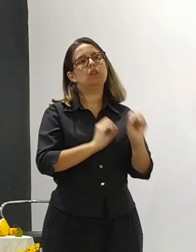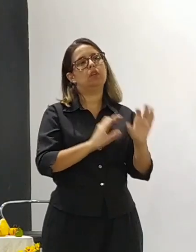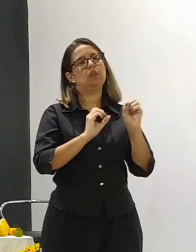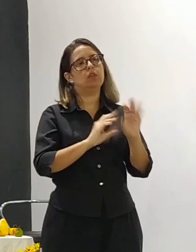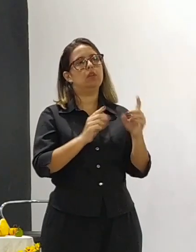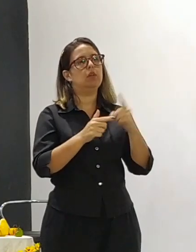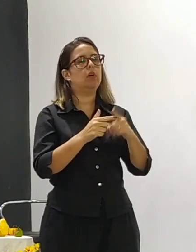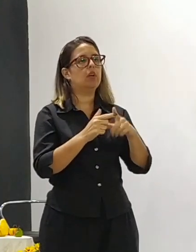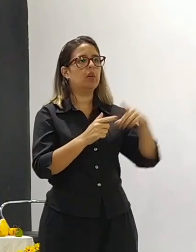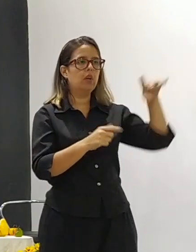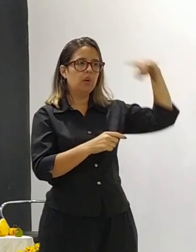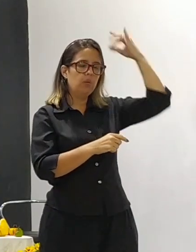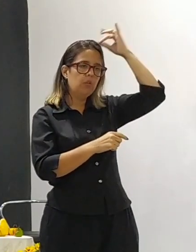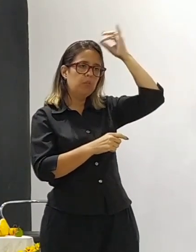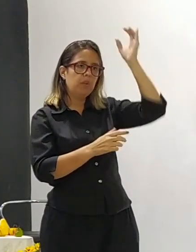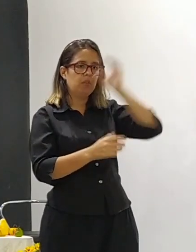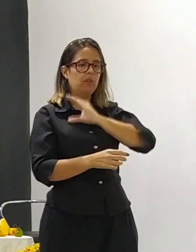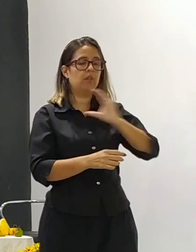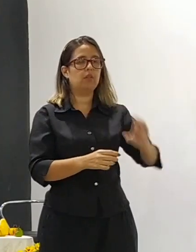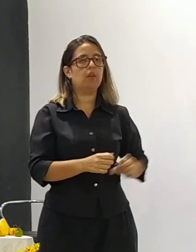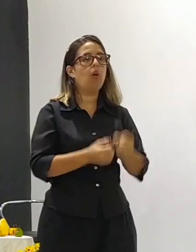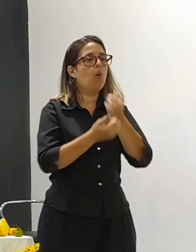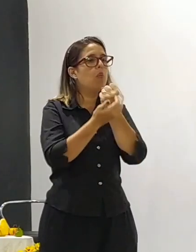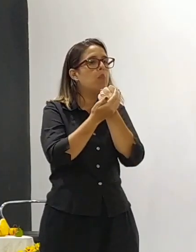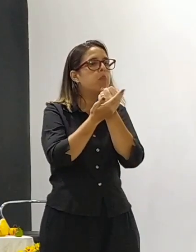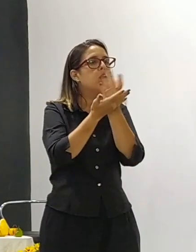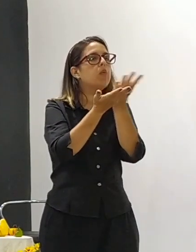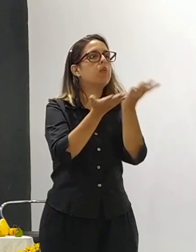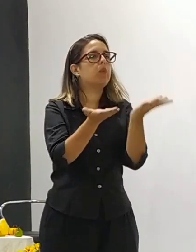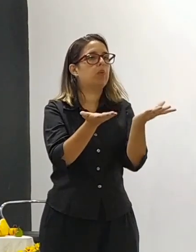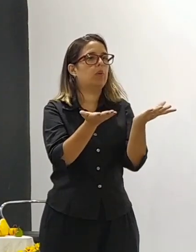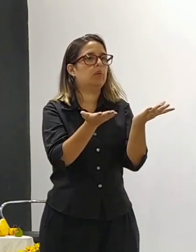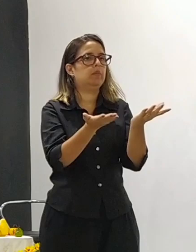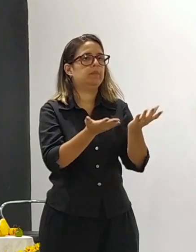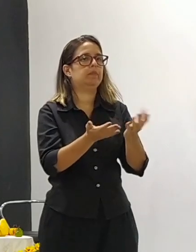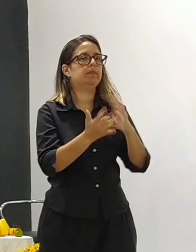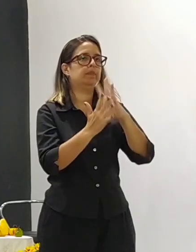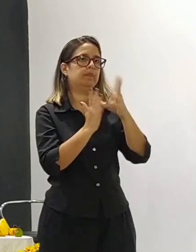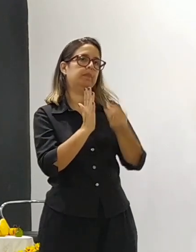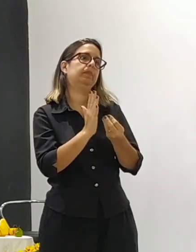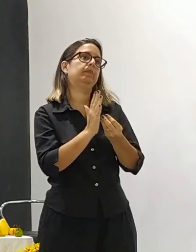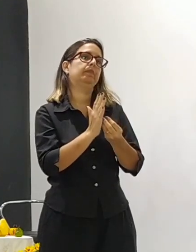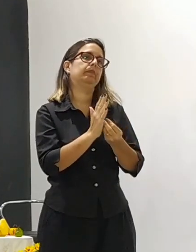Espírito que estava sobre Cristo, ele assoprou sobre a igreja.